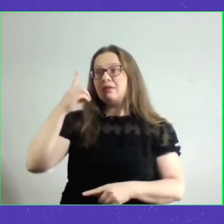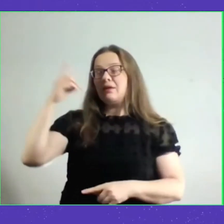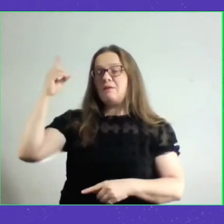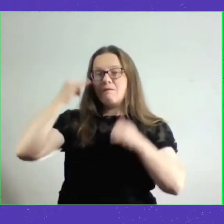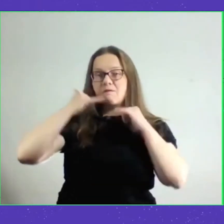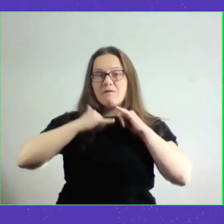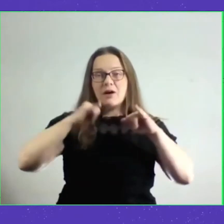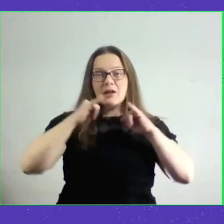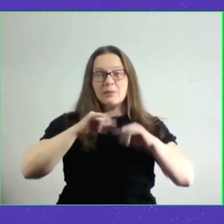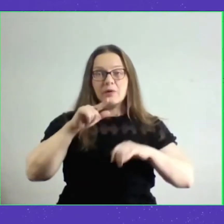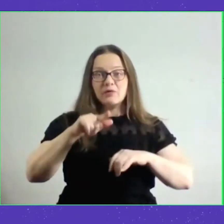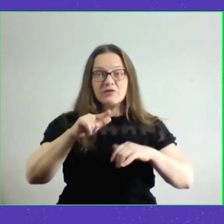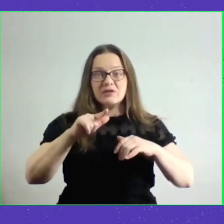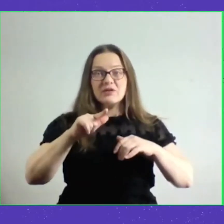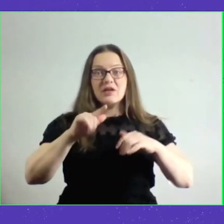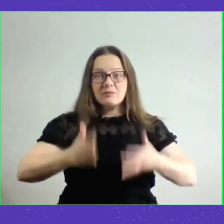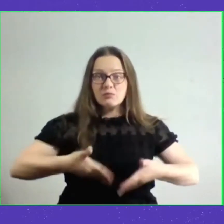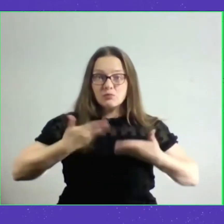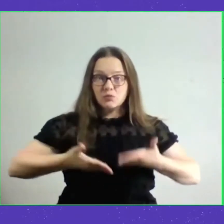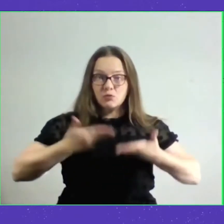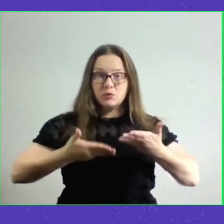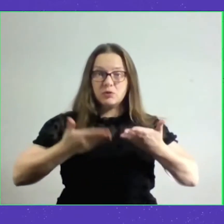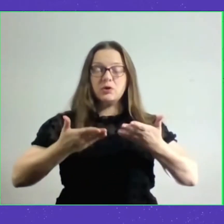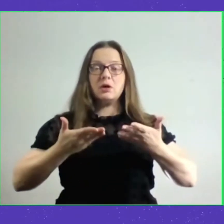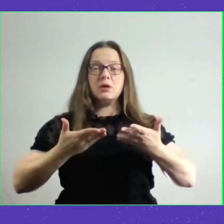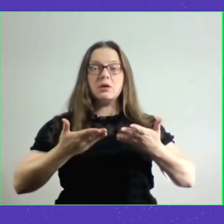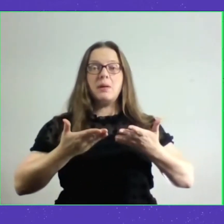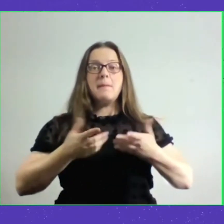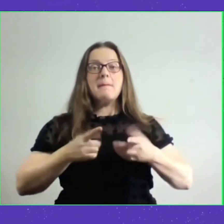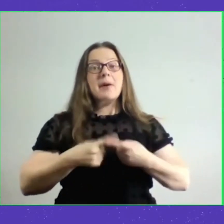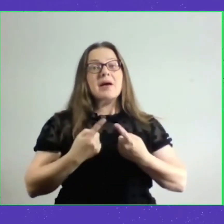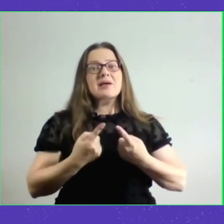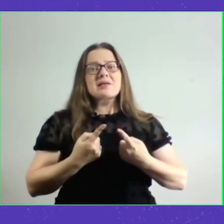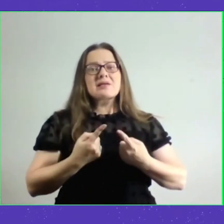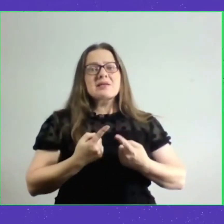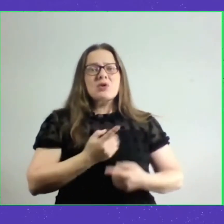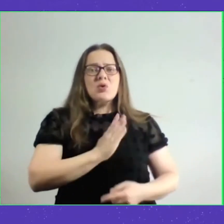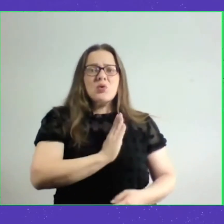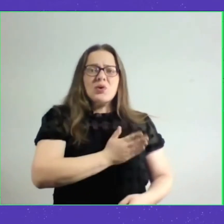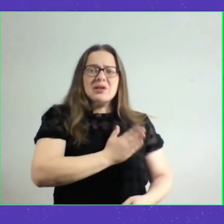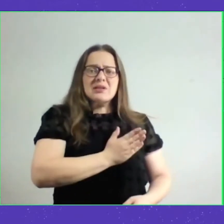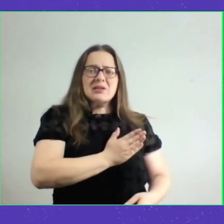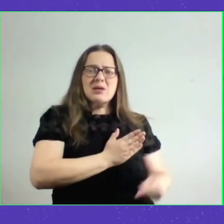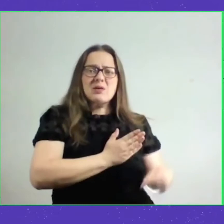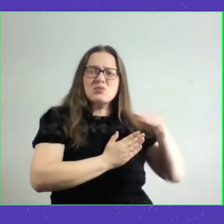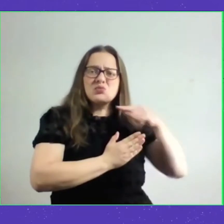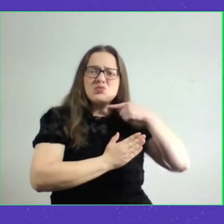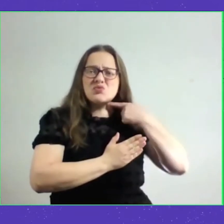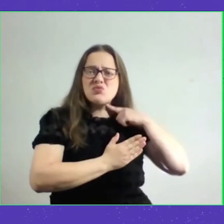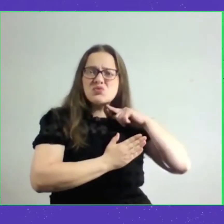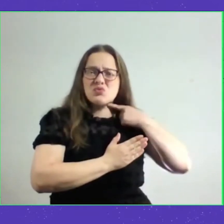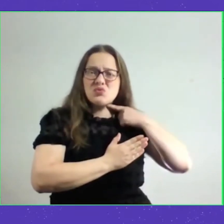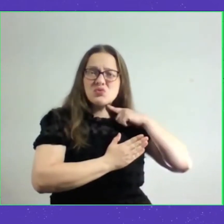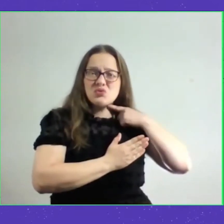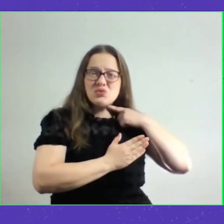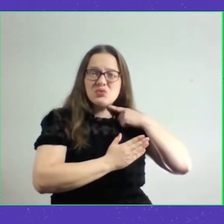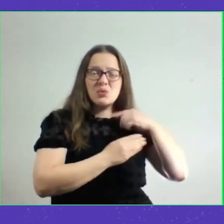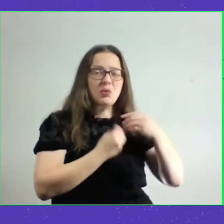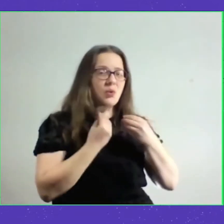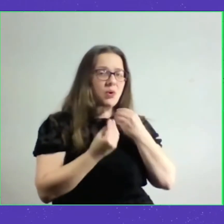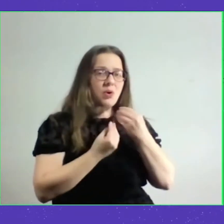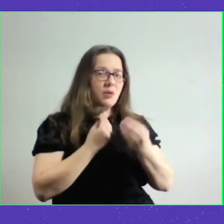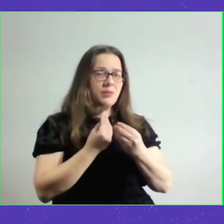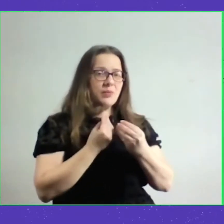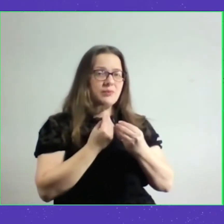Como você vai lidar com esse assunto da impureza do coração? À medida que Deus